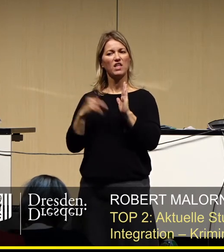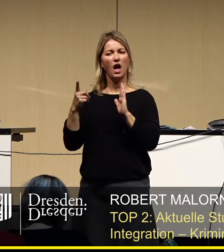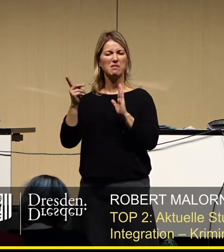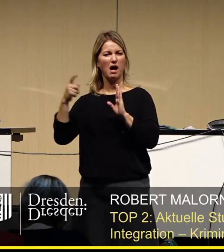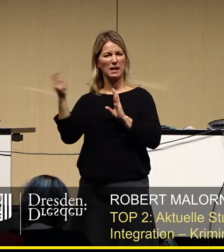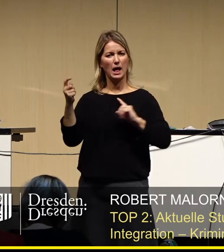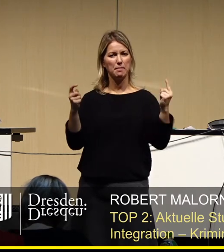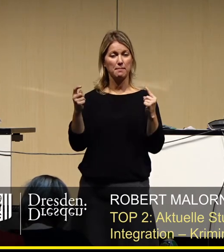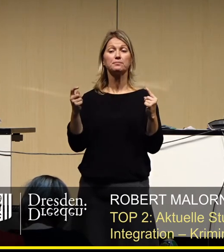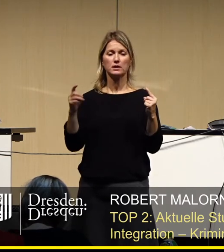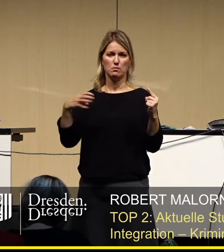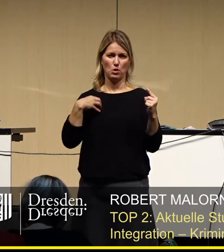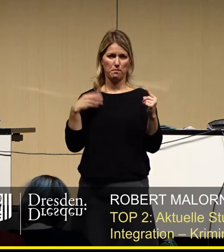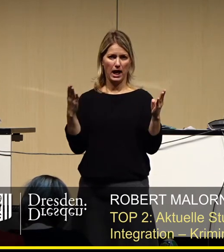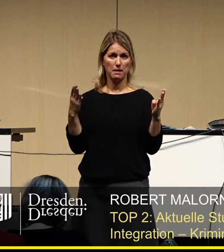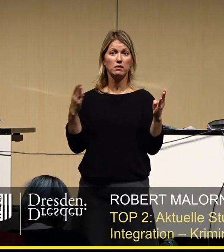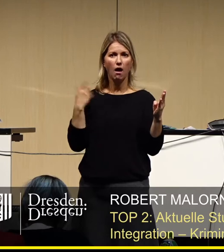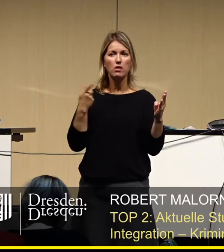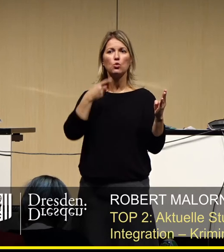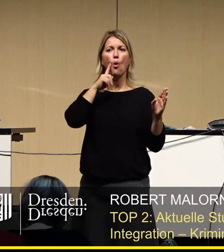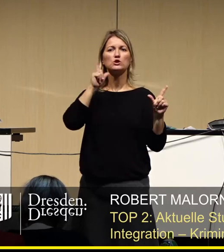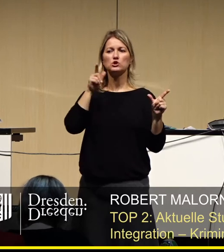attackieren. Und dann sind nämlich genau die Teile der deutschen